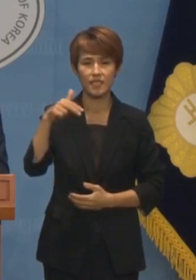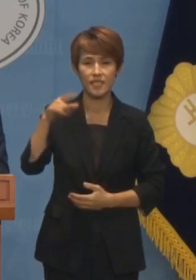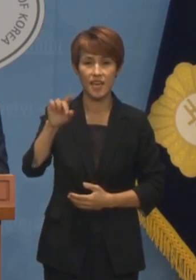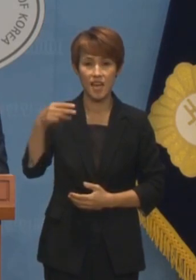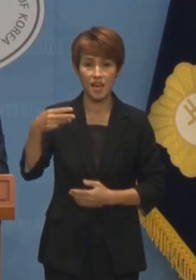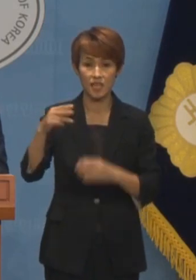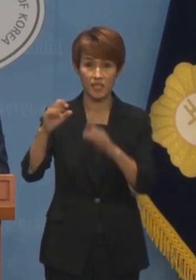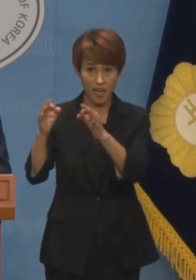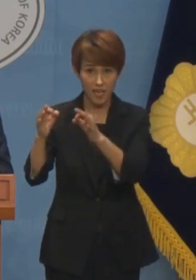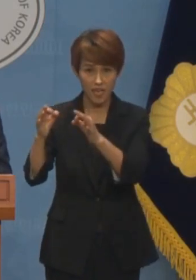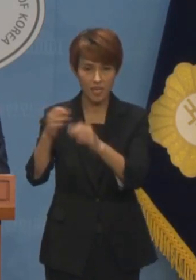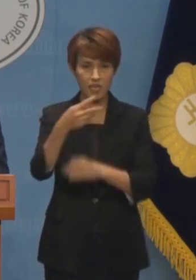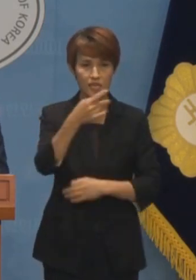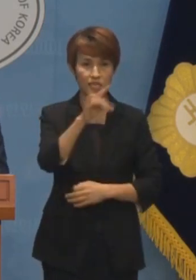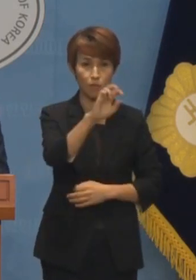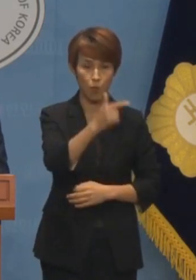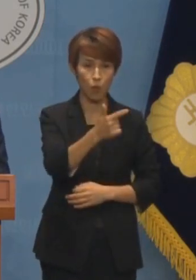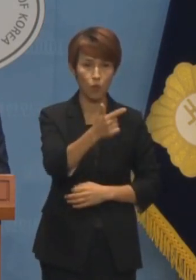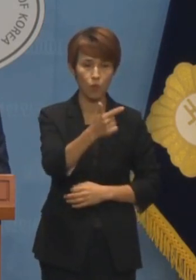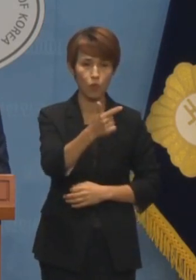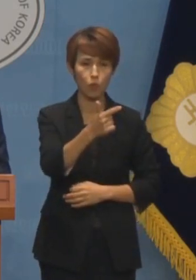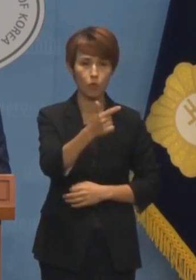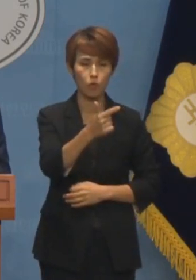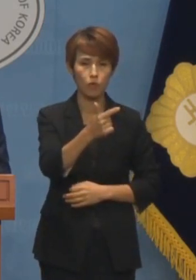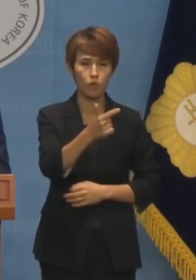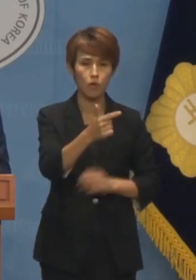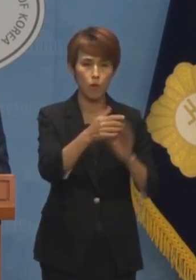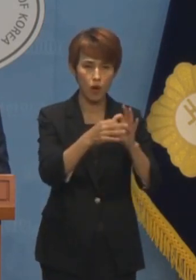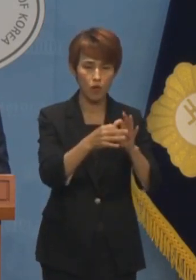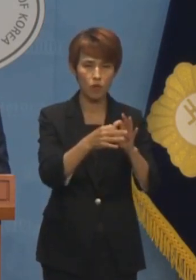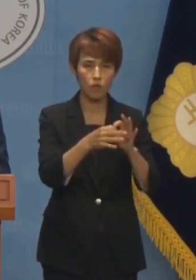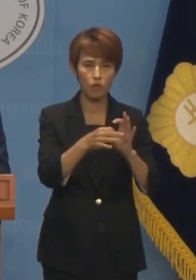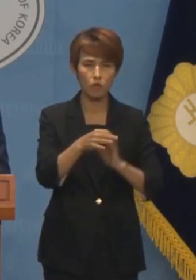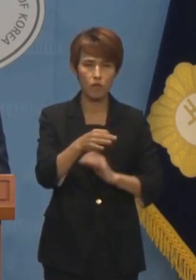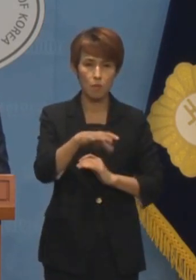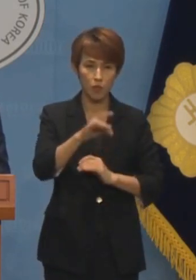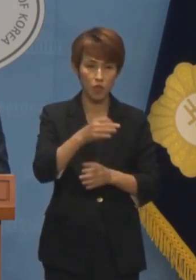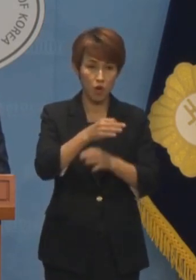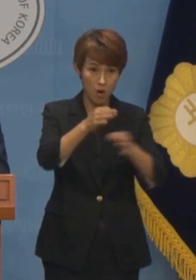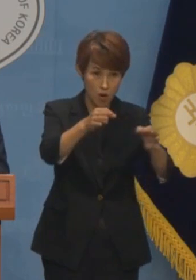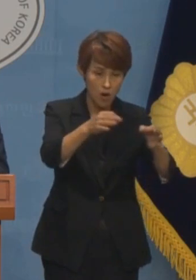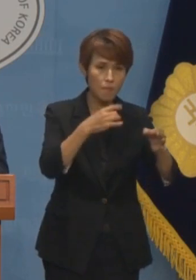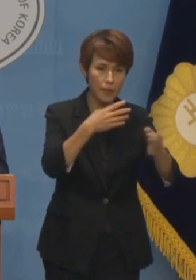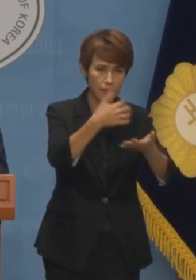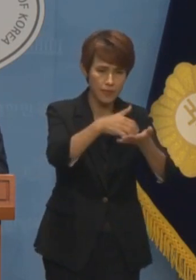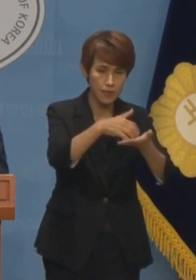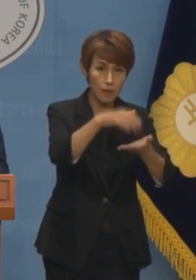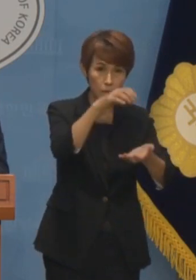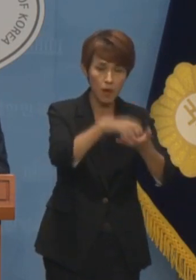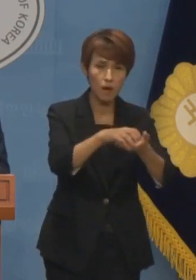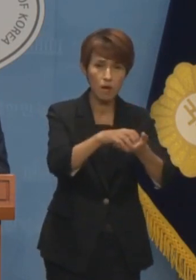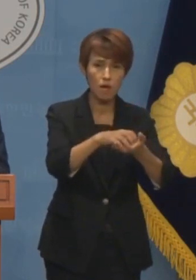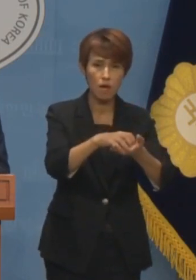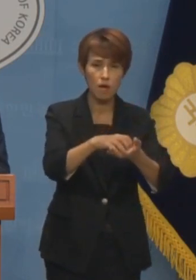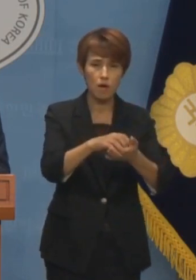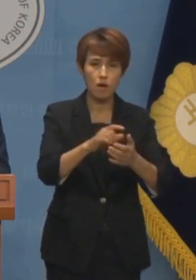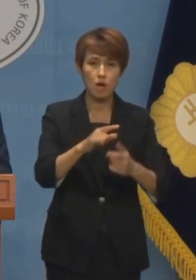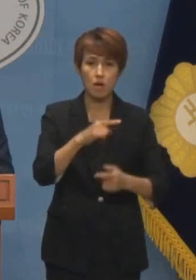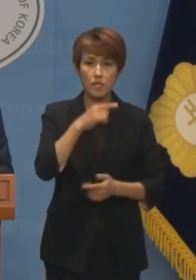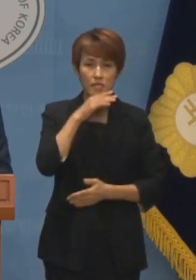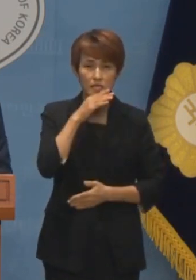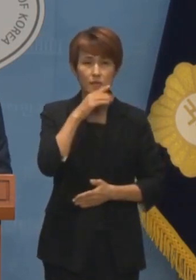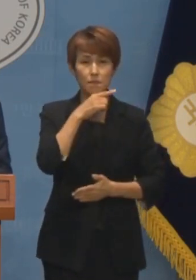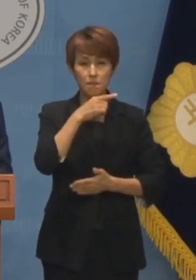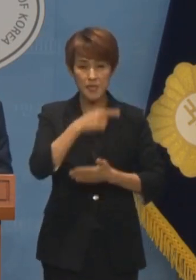티몬월드 선정산 대출만 추산한 것으로 전체 피해액은 알려진 것보다 훨씬 더